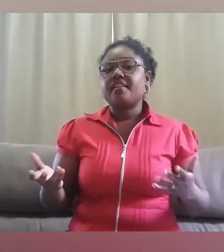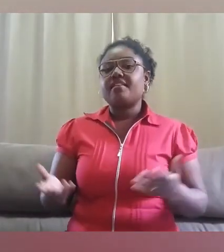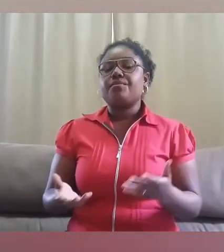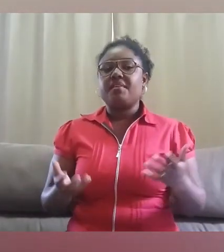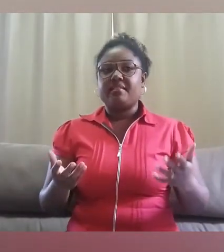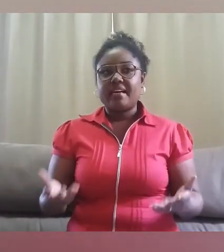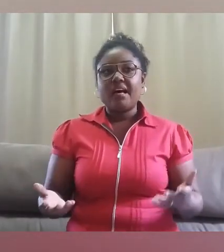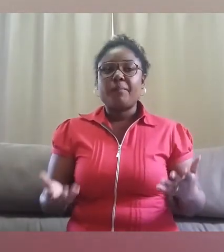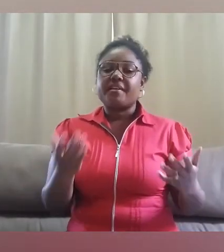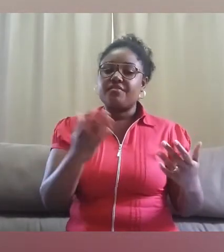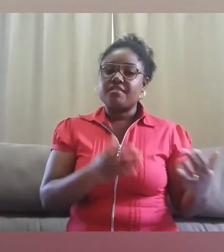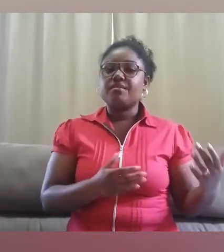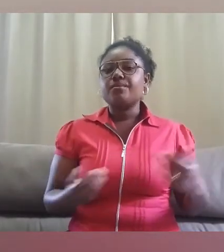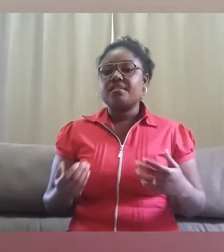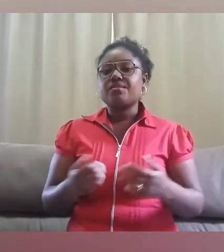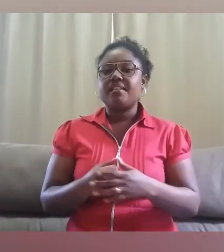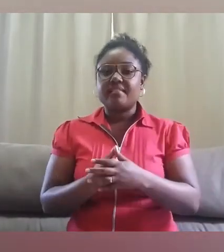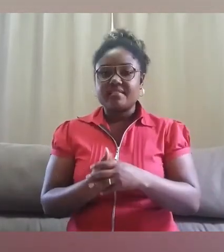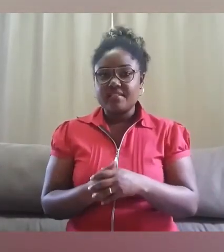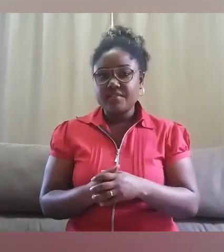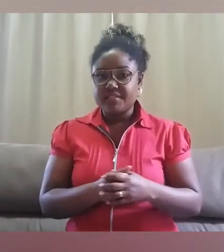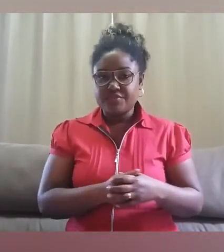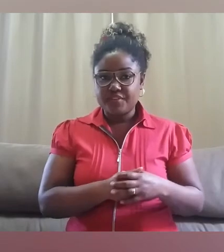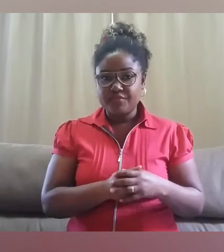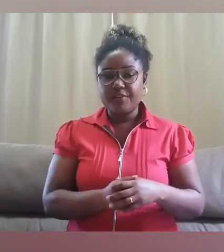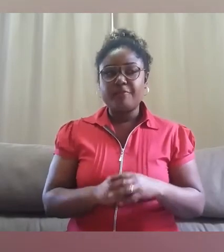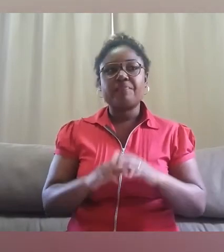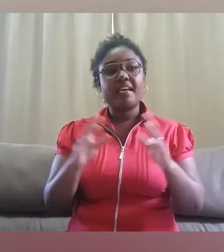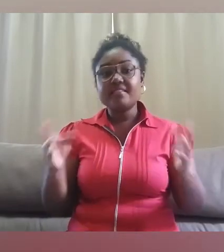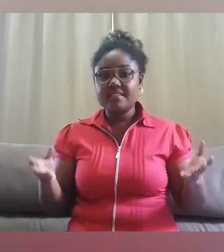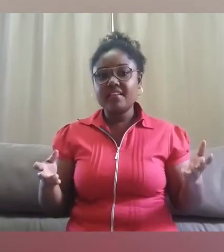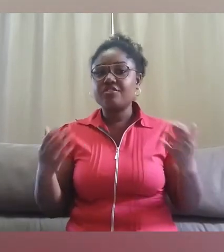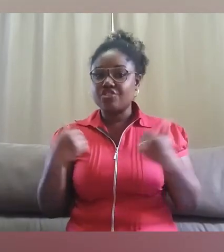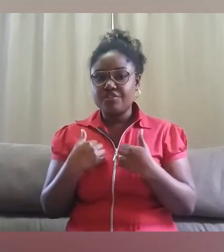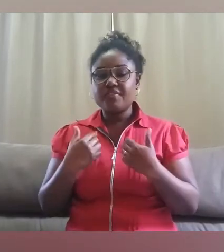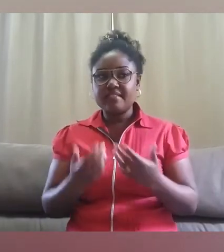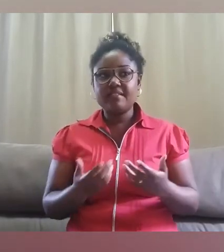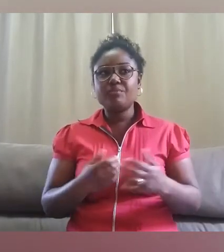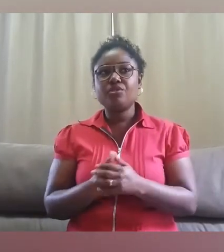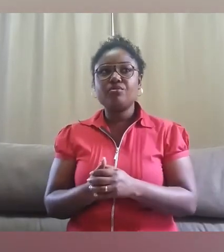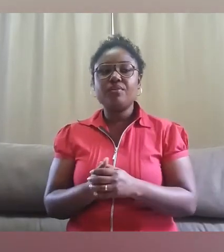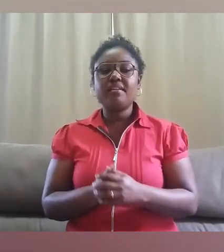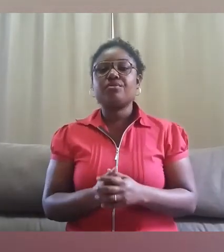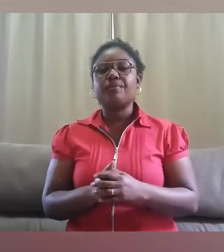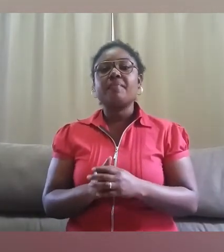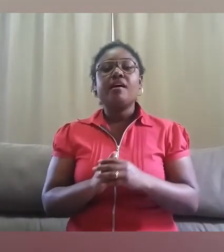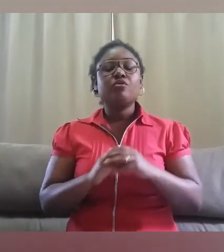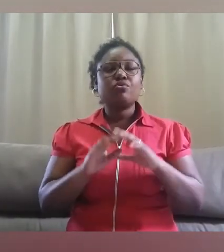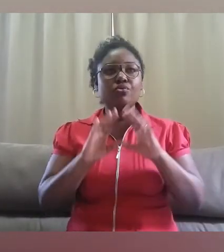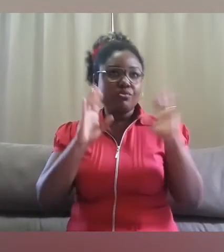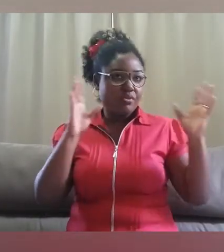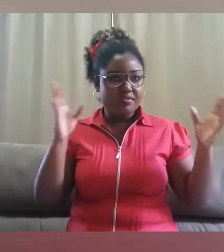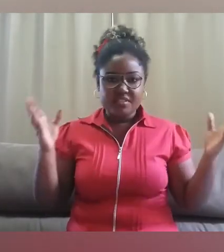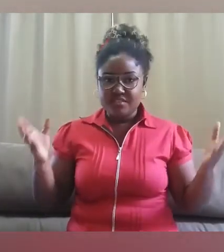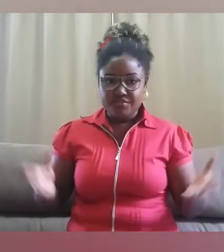falei que eu ia dar para que você use a soletração a seu favor, é a seguinte. Que eu fazia muito isso. Tudo que você